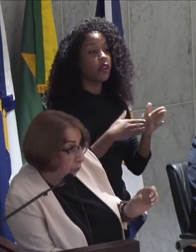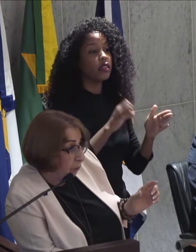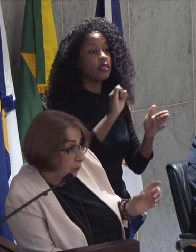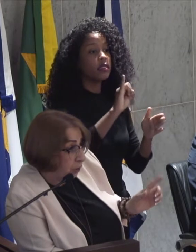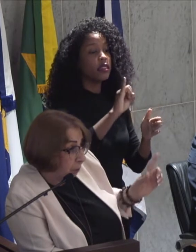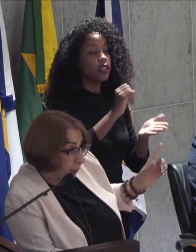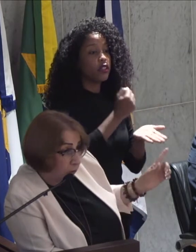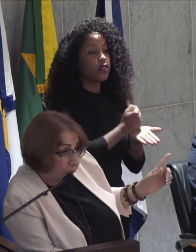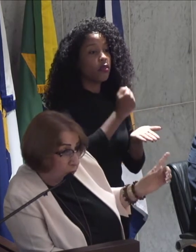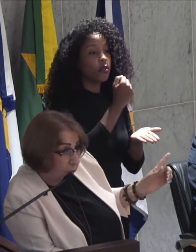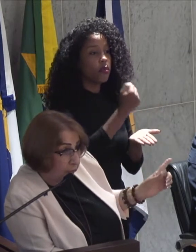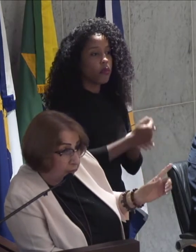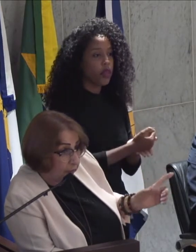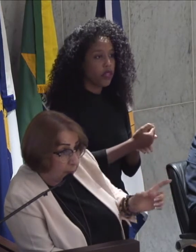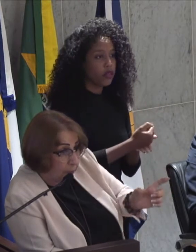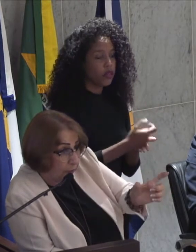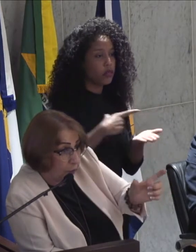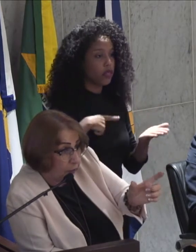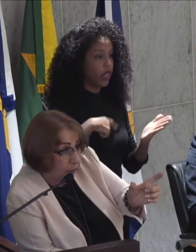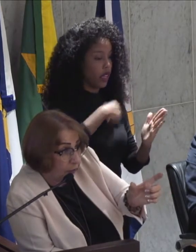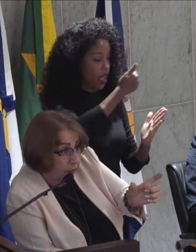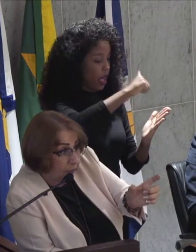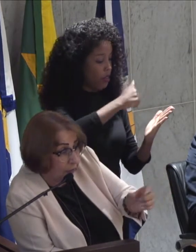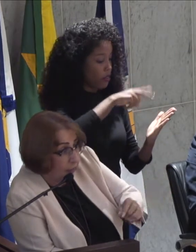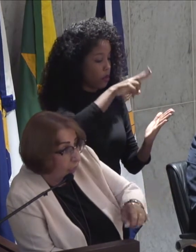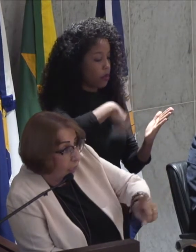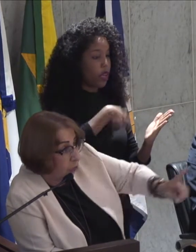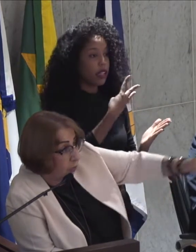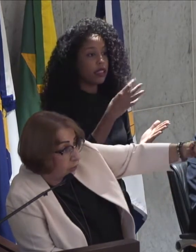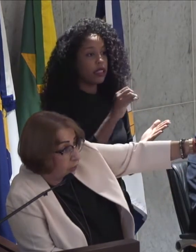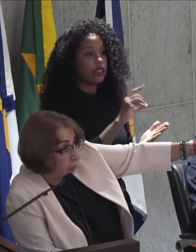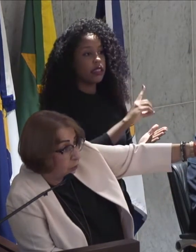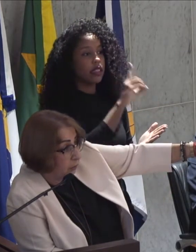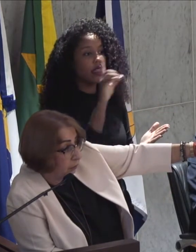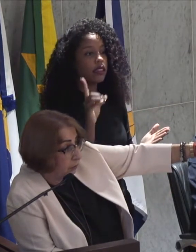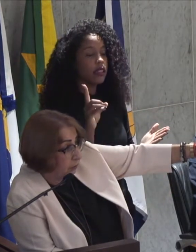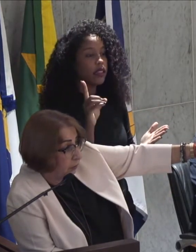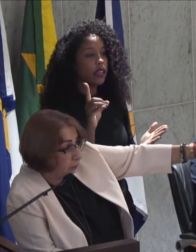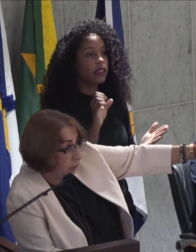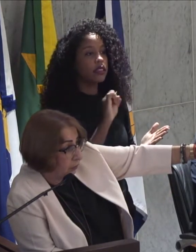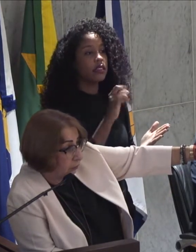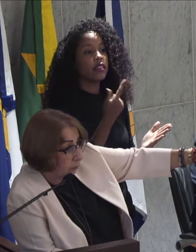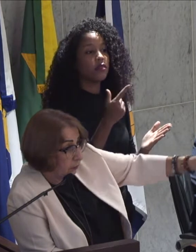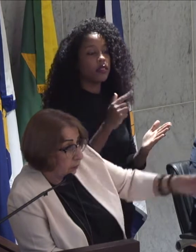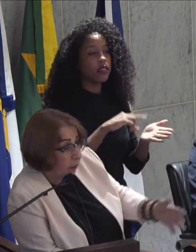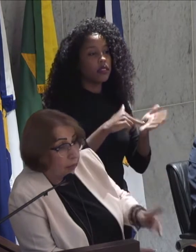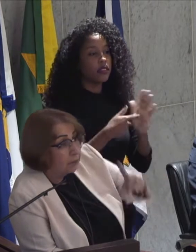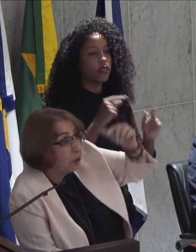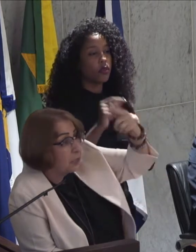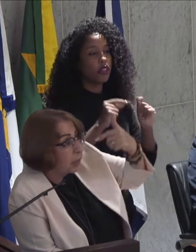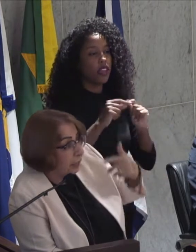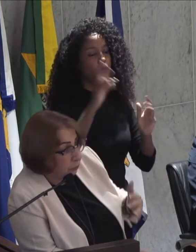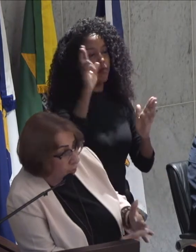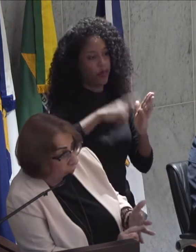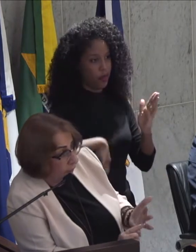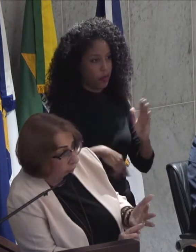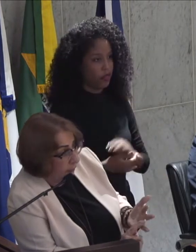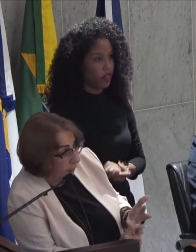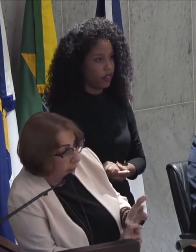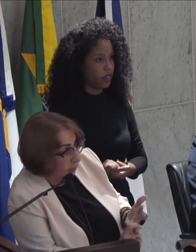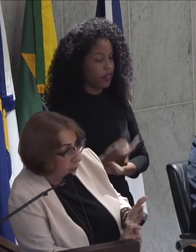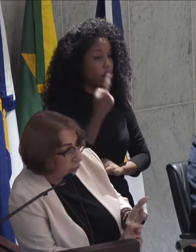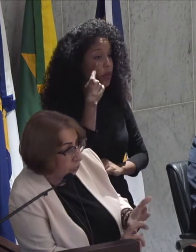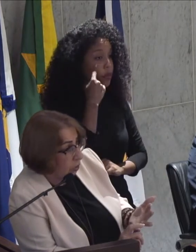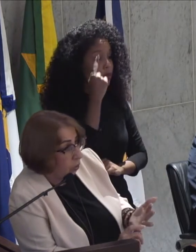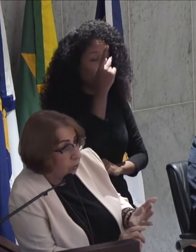não for vista pelo servidor, analisada por servidor em 30 dias, automaticamente o benefício é indeferido. Lá vai o trabalhador que não entende